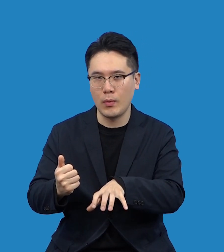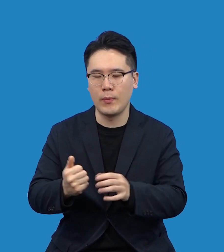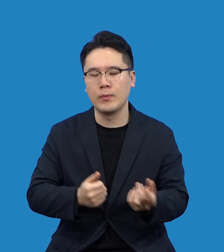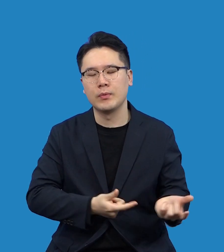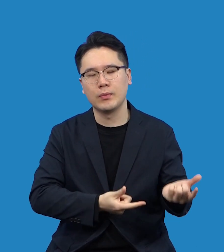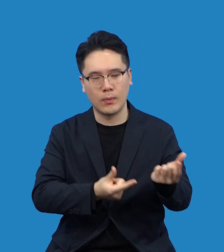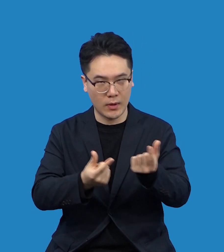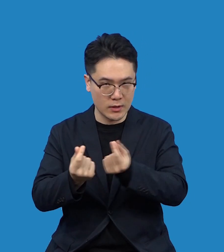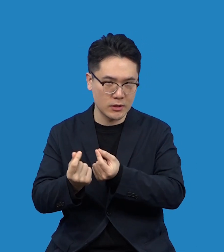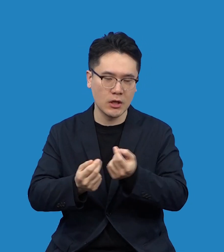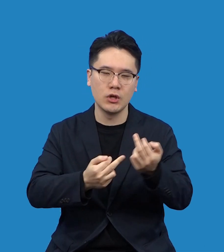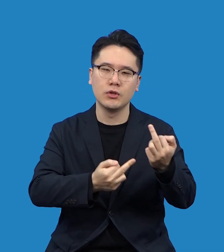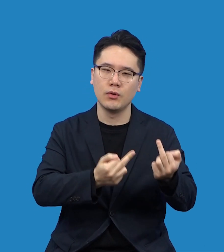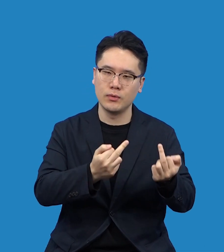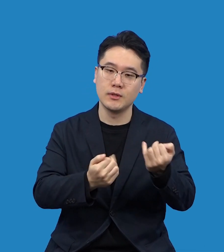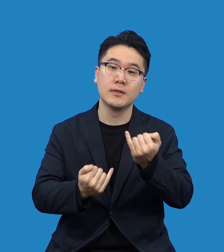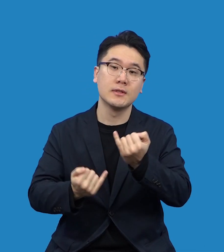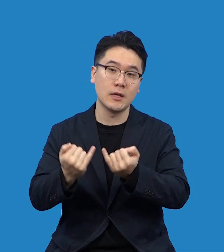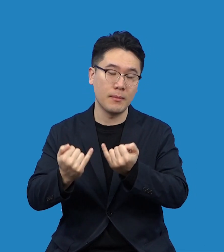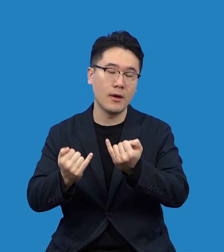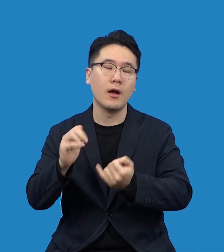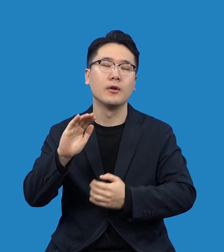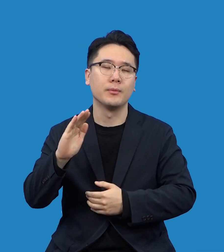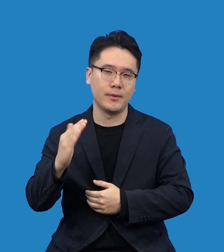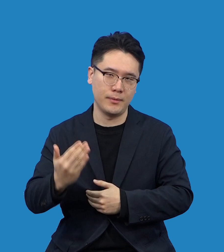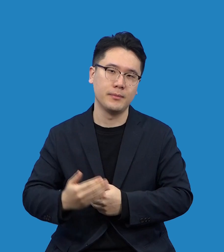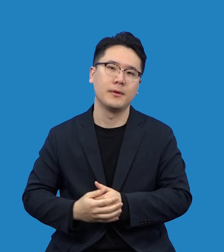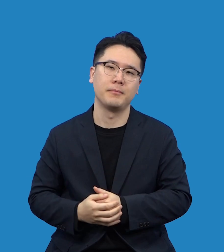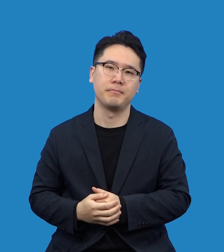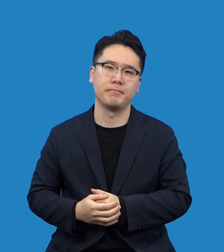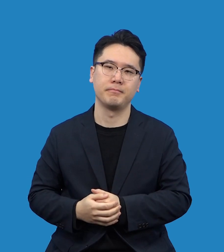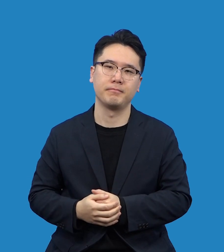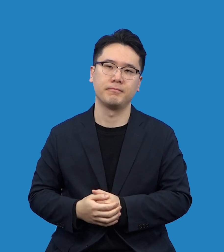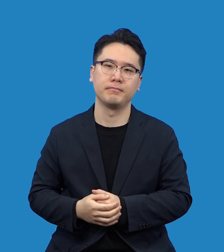형제 자매가 됩니다.